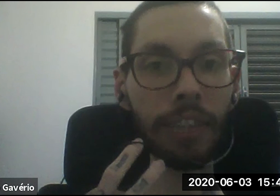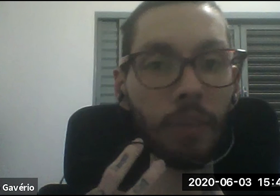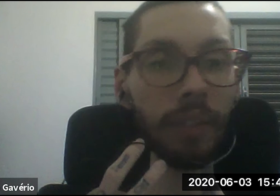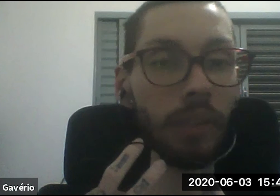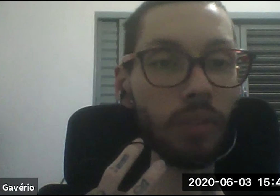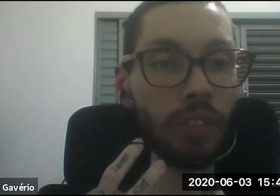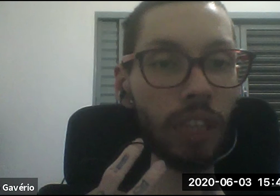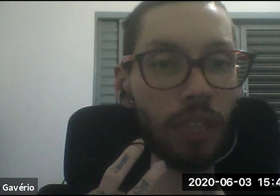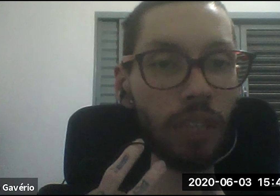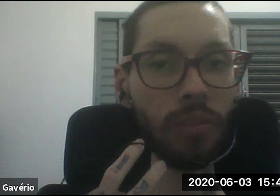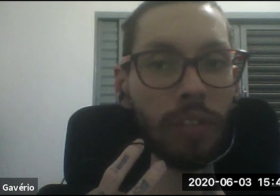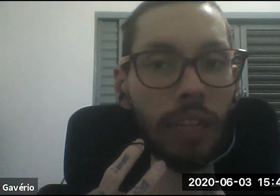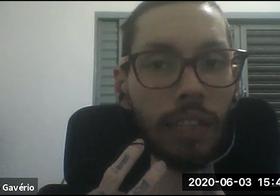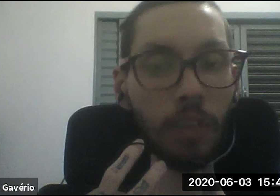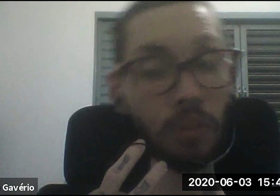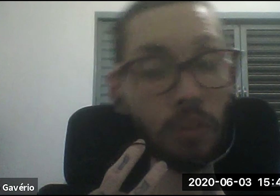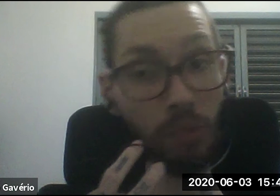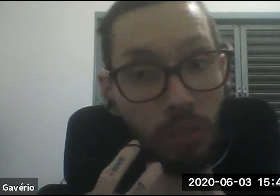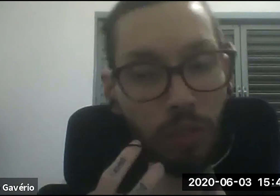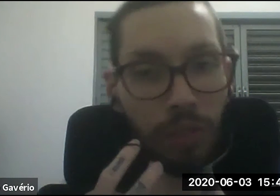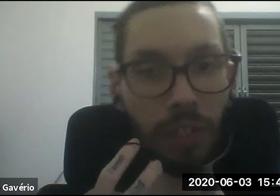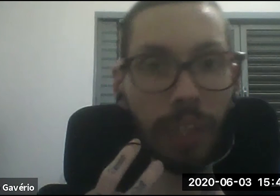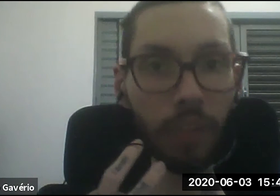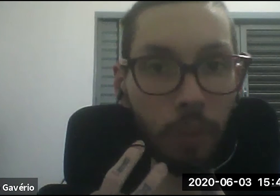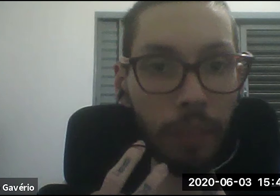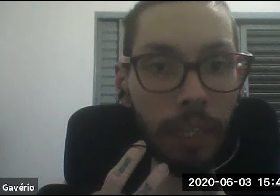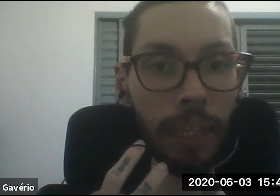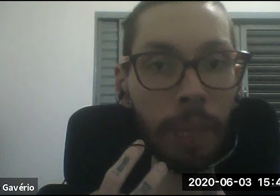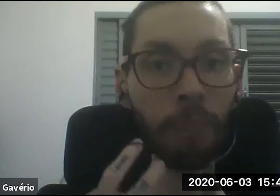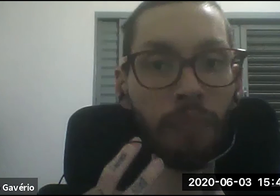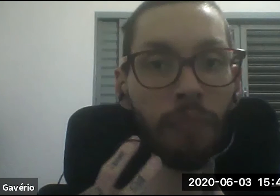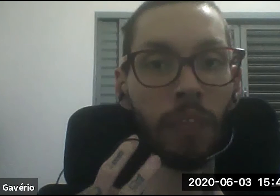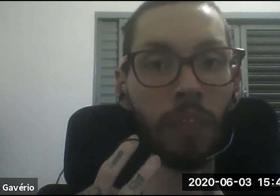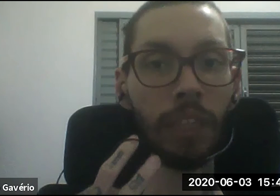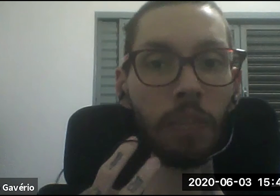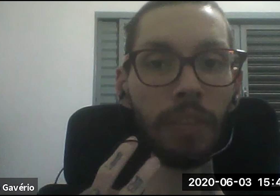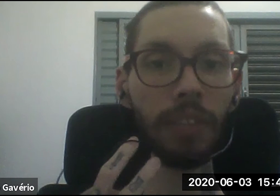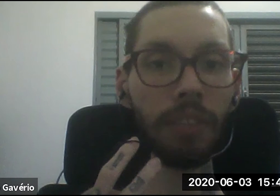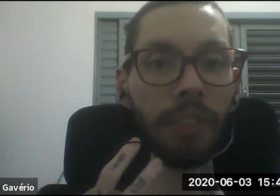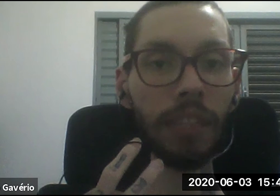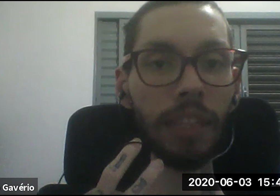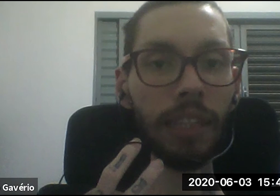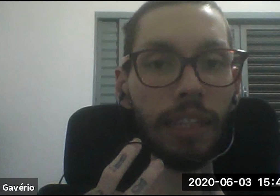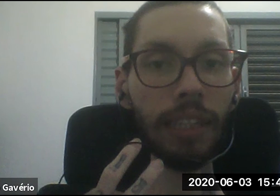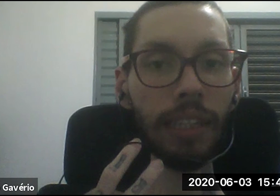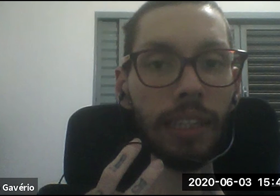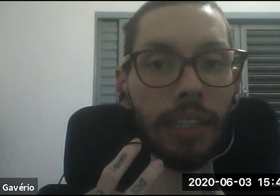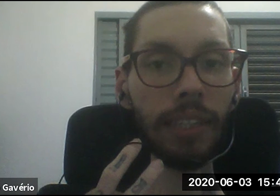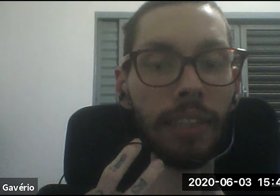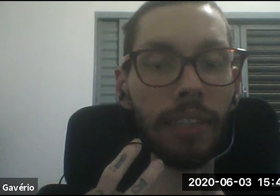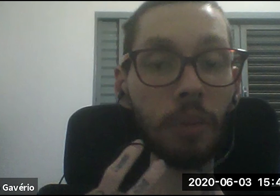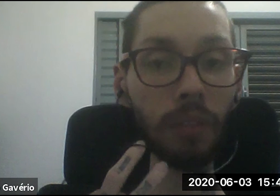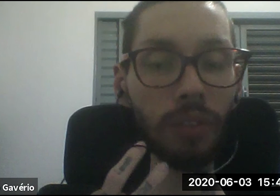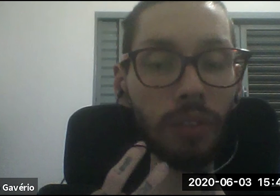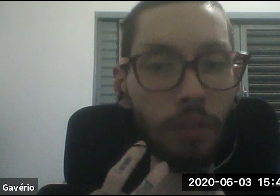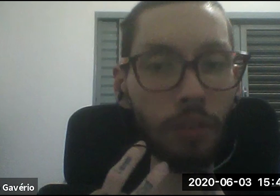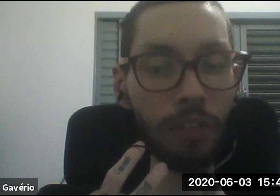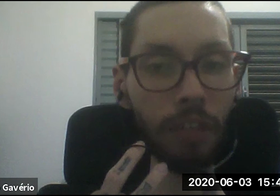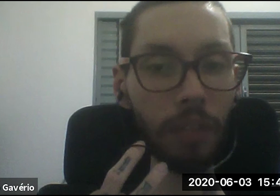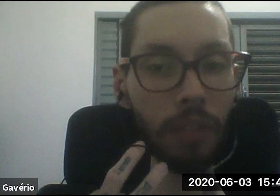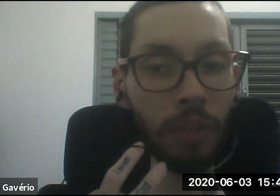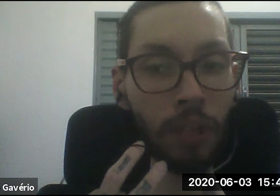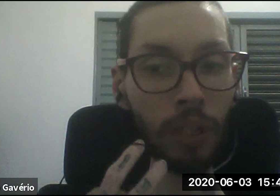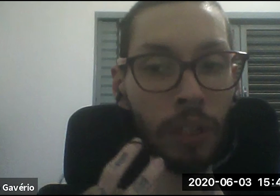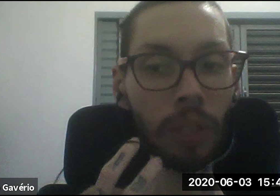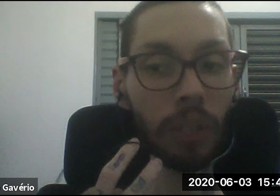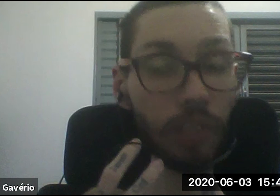essa dimensão dos direitos das pessoas com deficiência de uma maneira específica nesse momento de